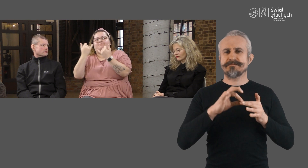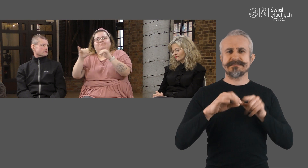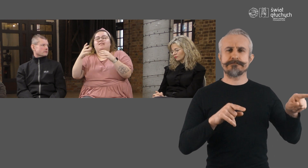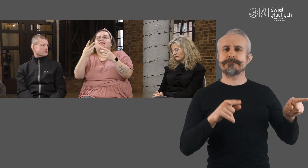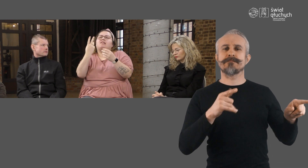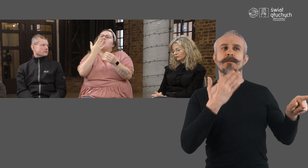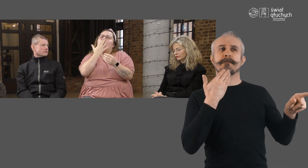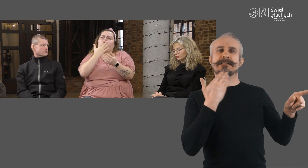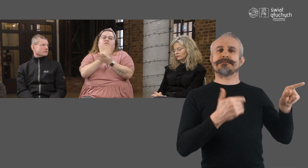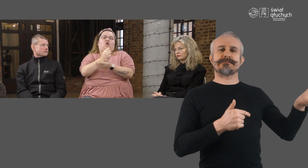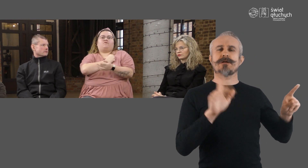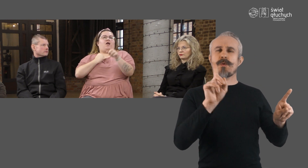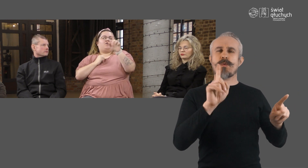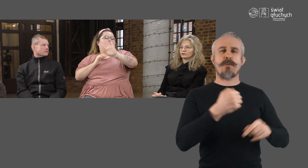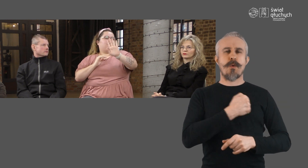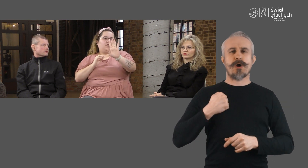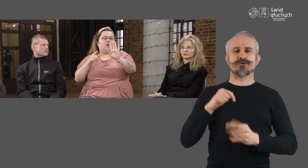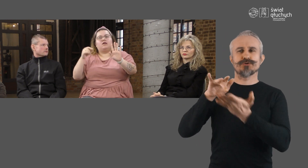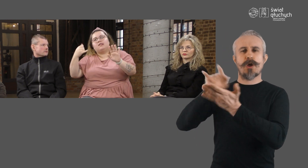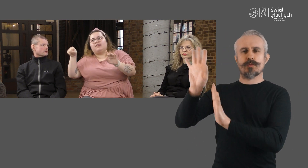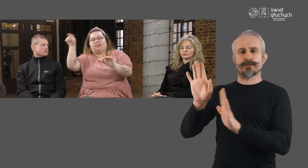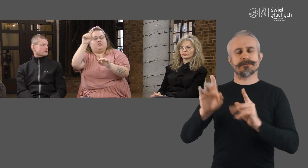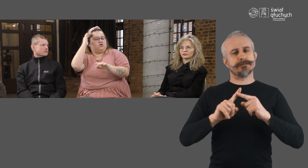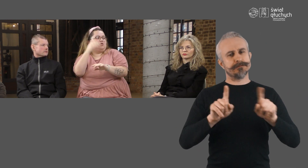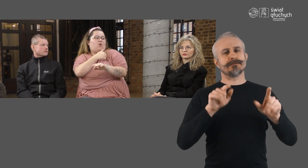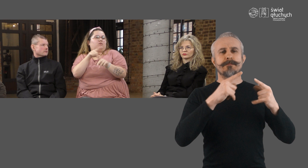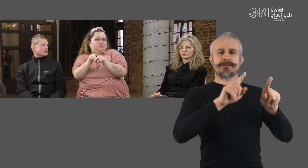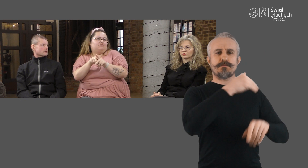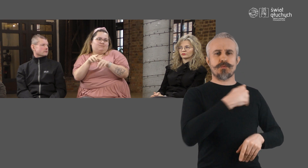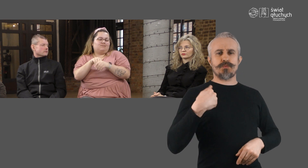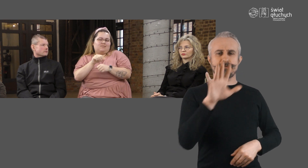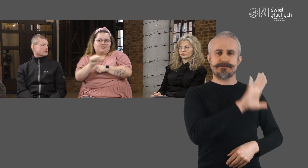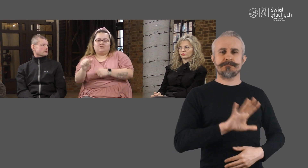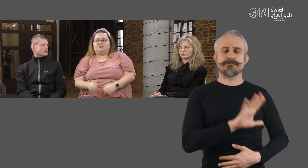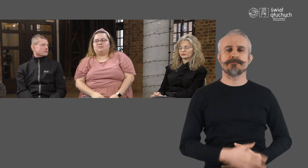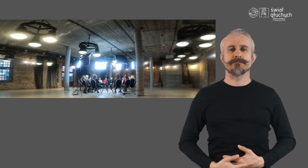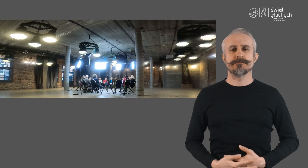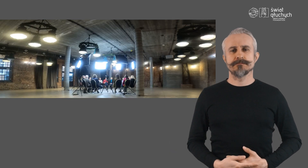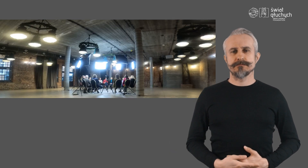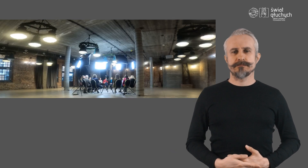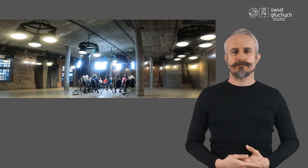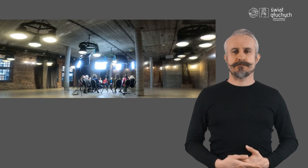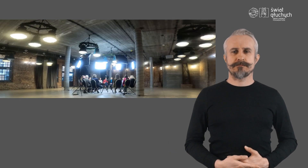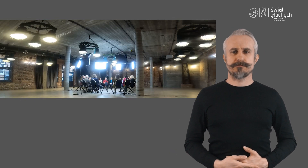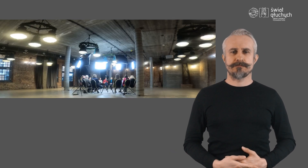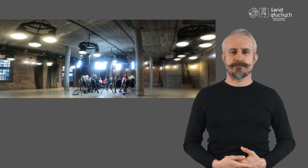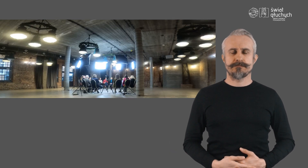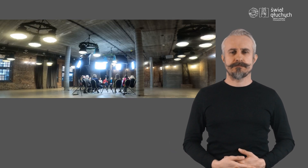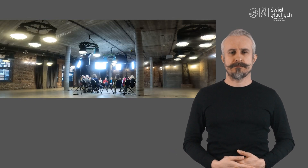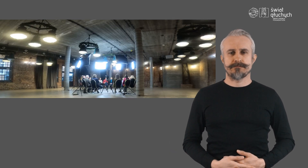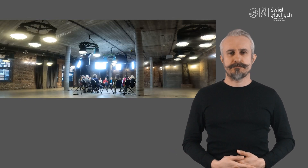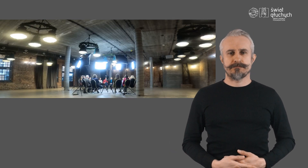ciężko, że szkoła specjalna jest troszeczkę inna. Nie mówimy o szkołach w Warszawie,